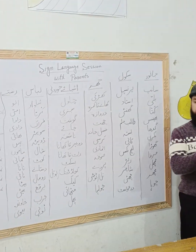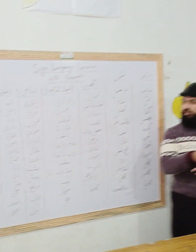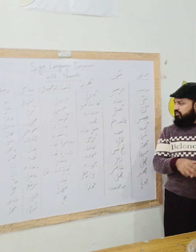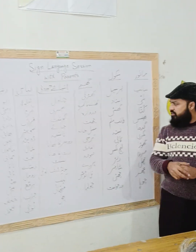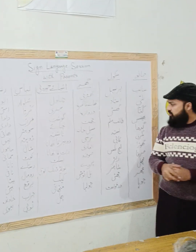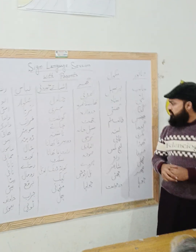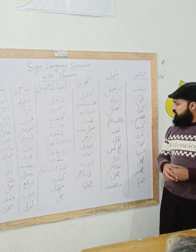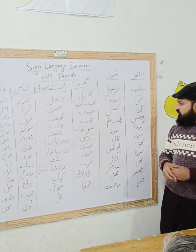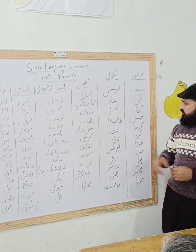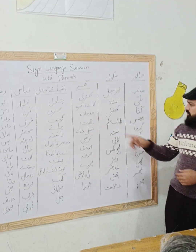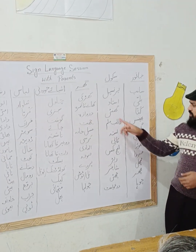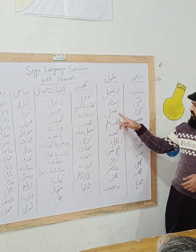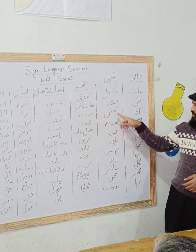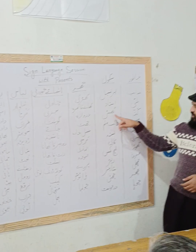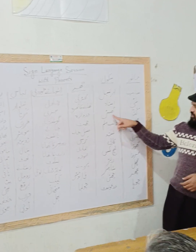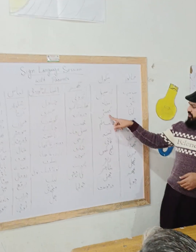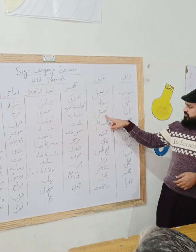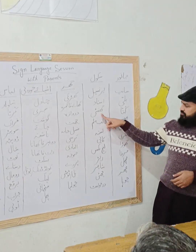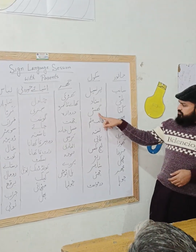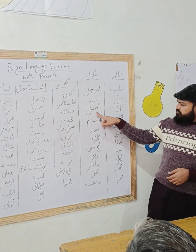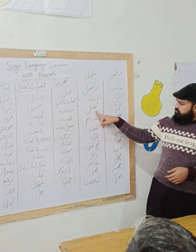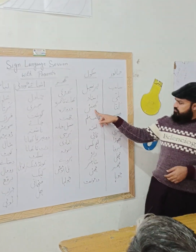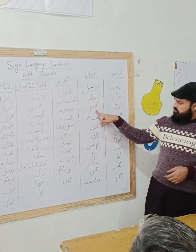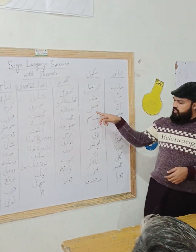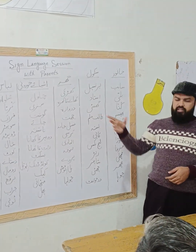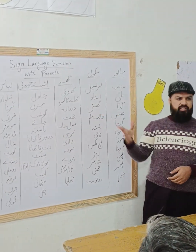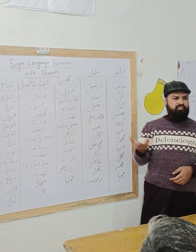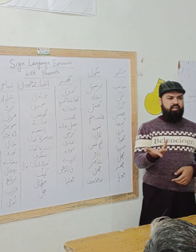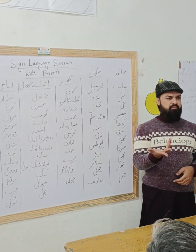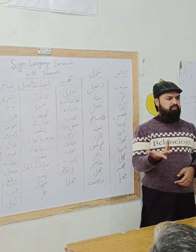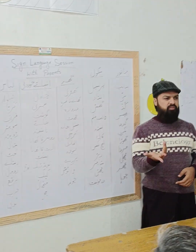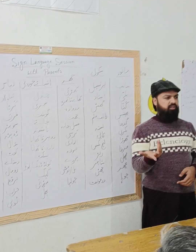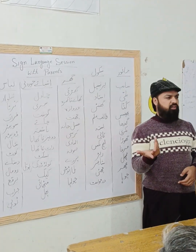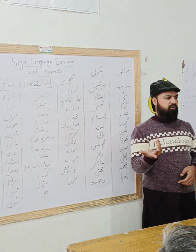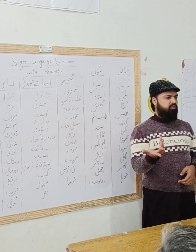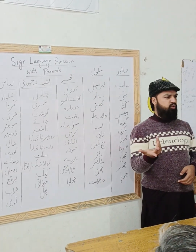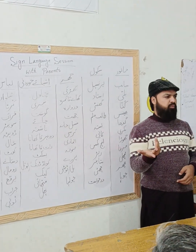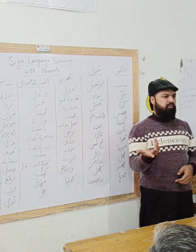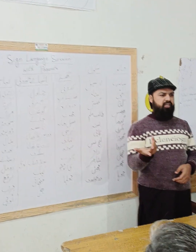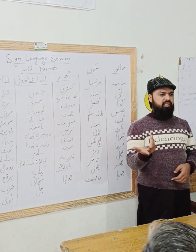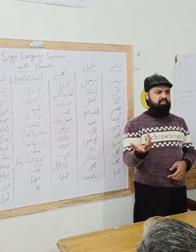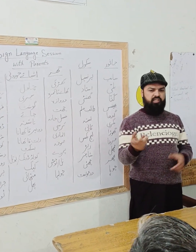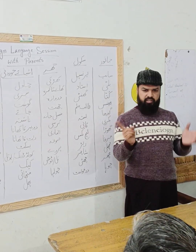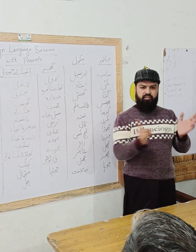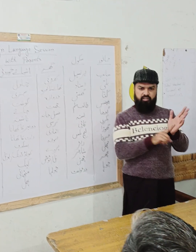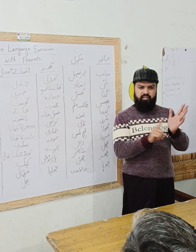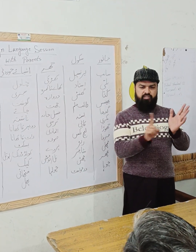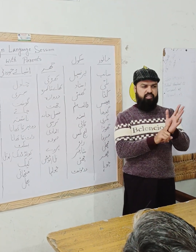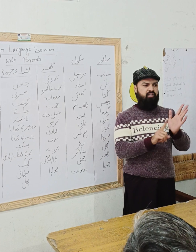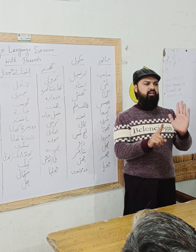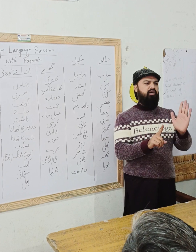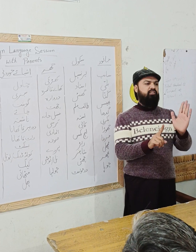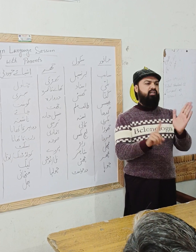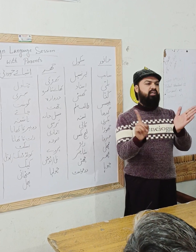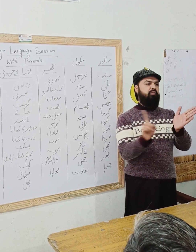है। उसके बाद ये घंटी है, घंटी जैसे हम नॉर्मल स्कूलों में बजाई जाती है, इस तरह खास करके आपने इस